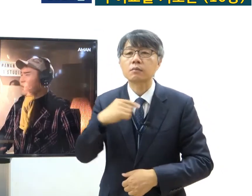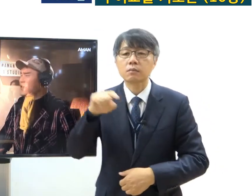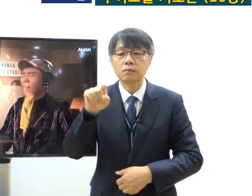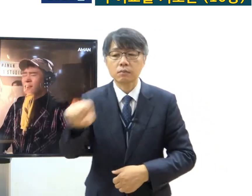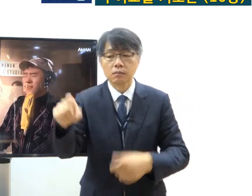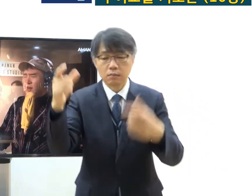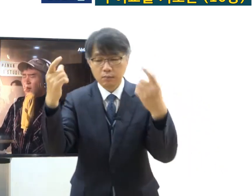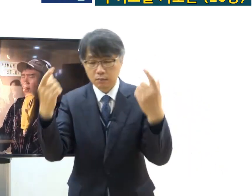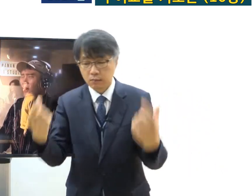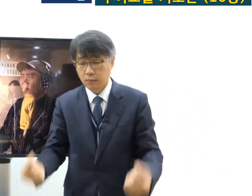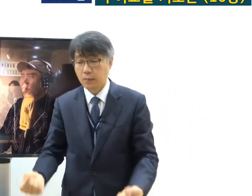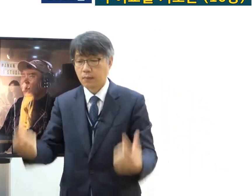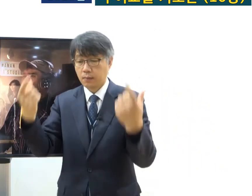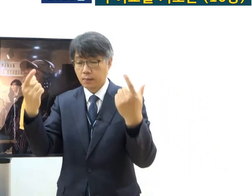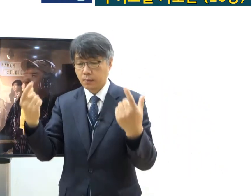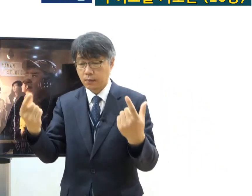필요했던 것처럼